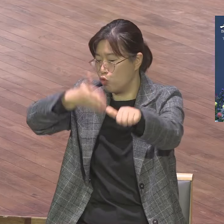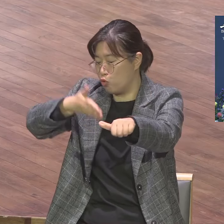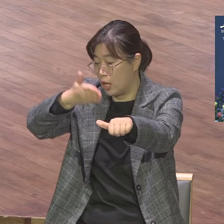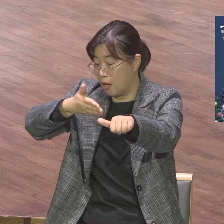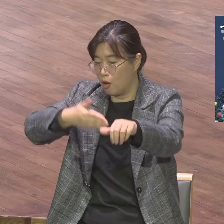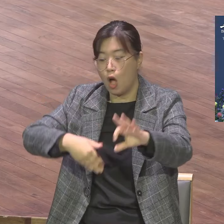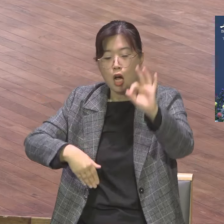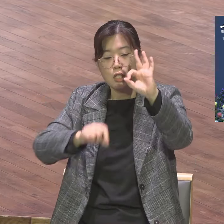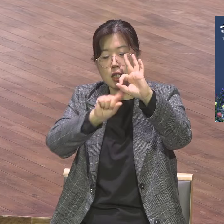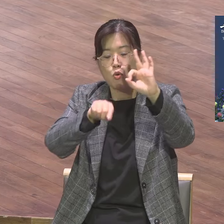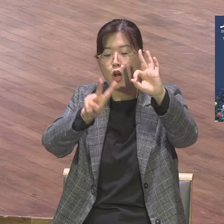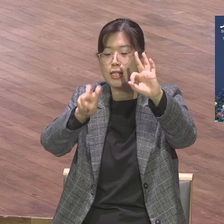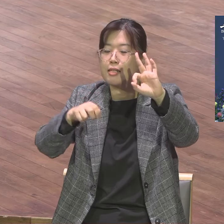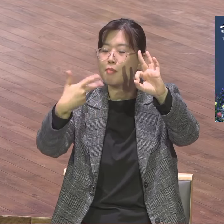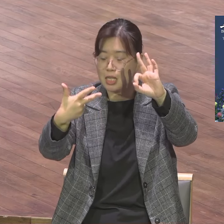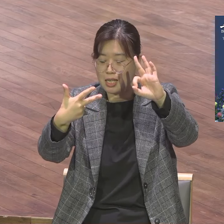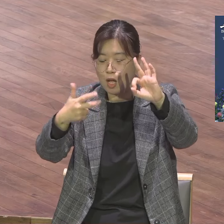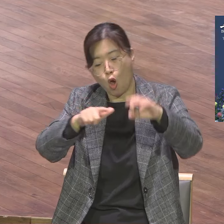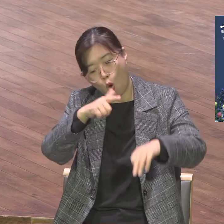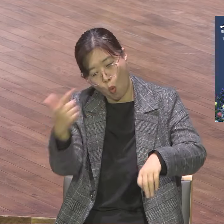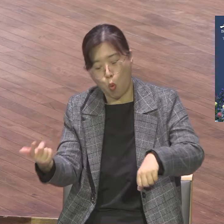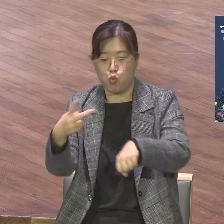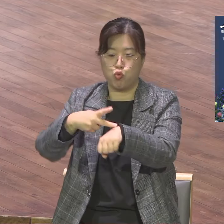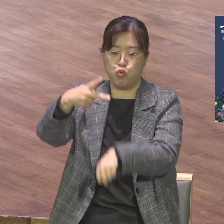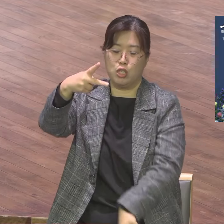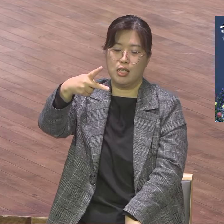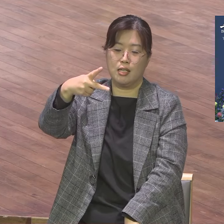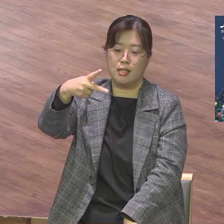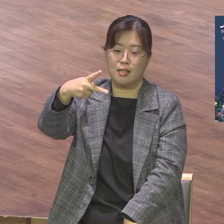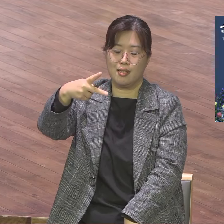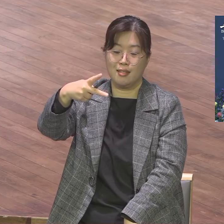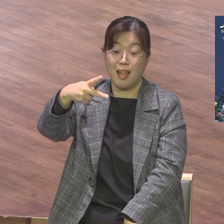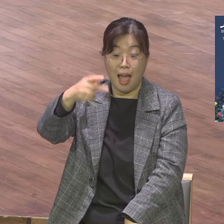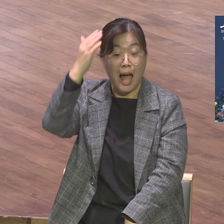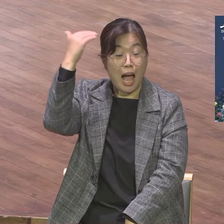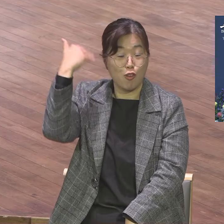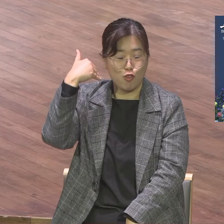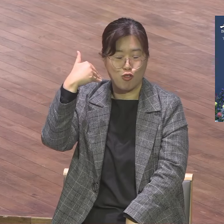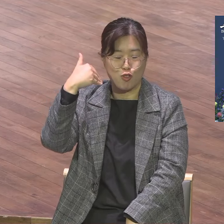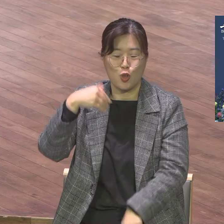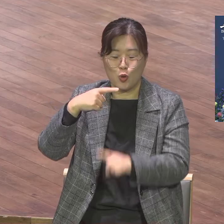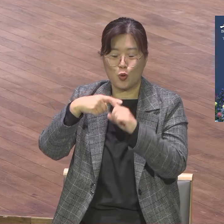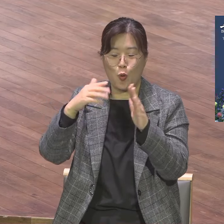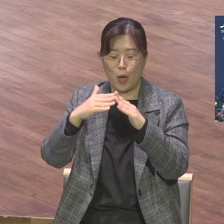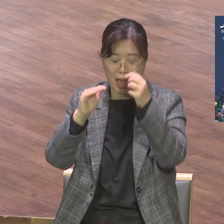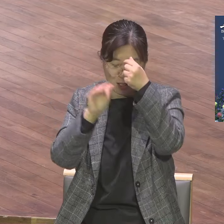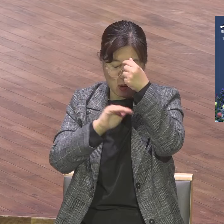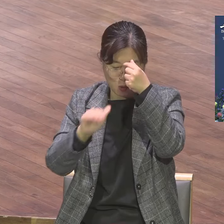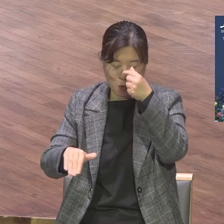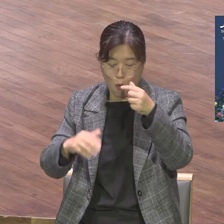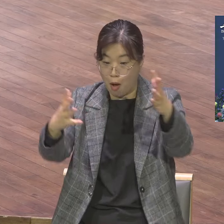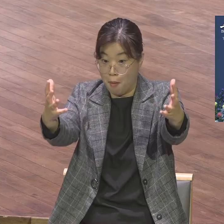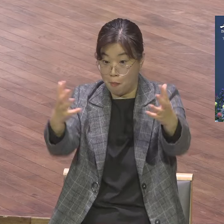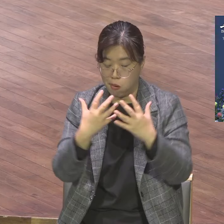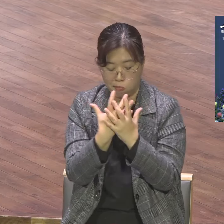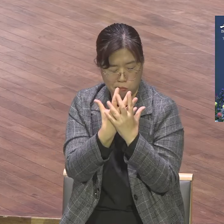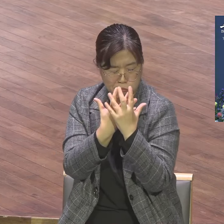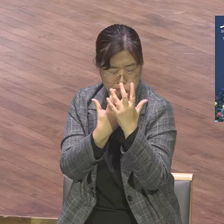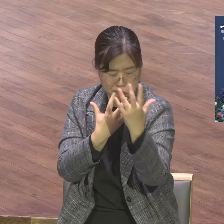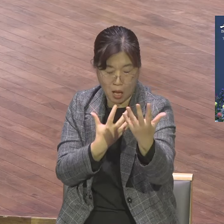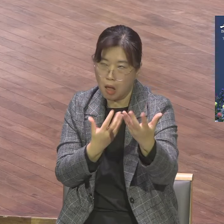오후 2시 서울 광화문에서 한국 교회 2만 명, 200만 명